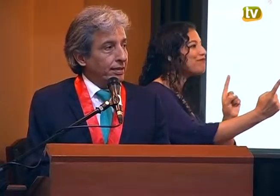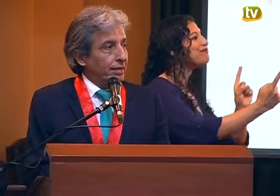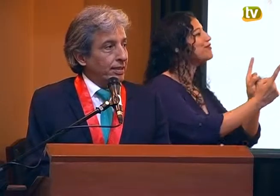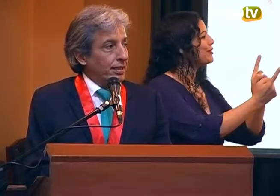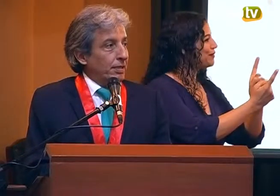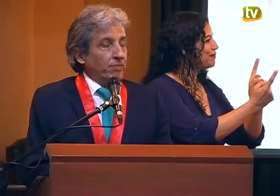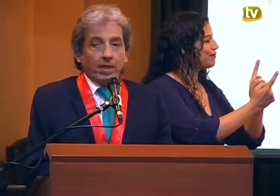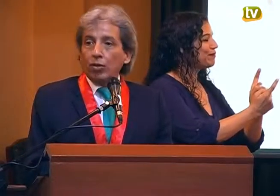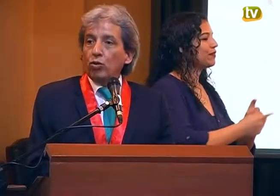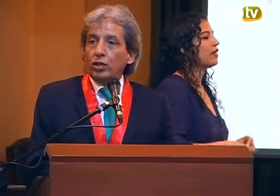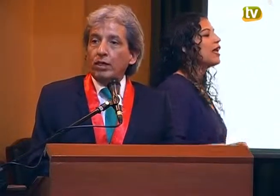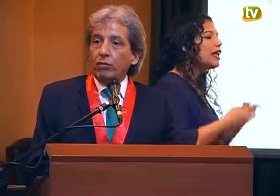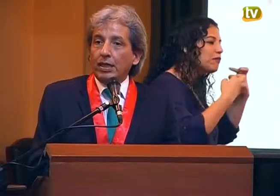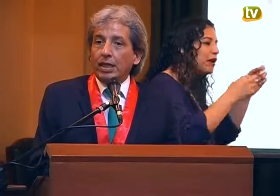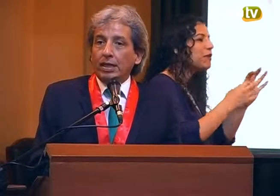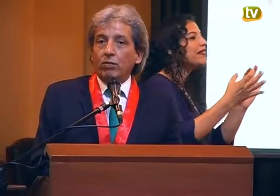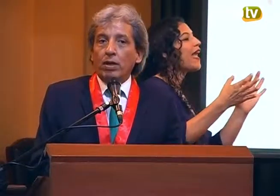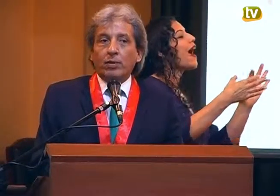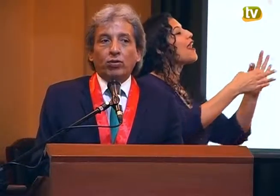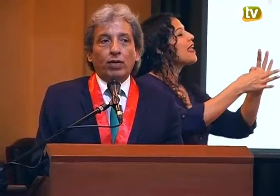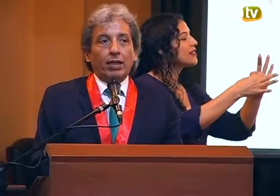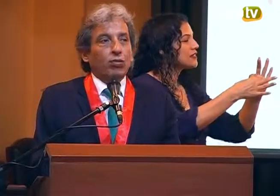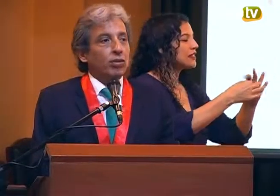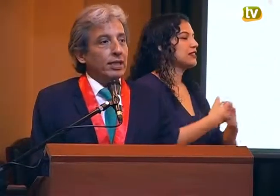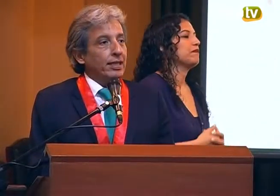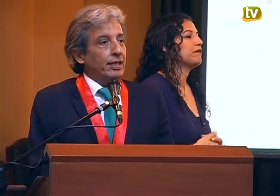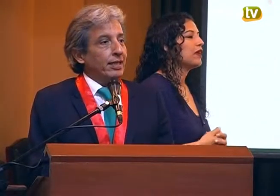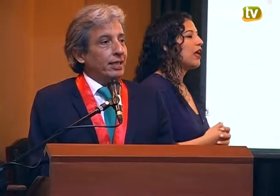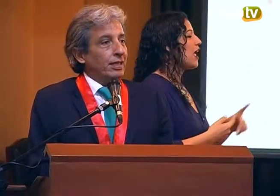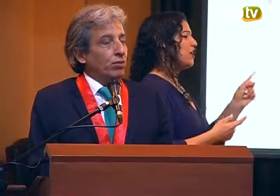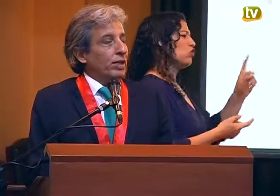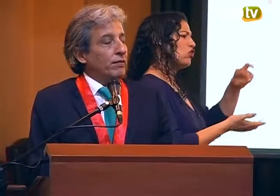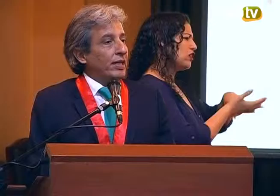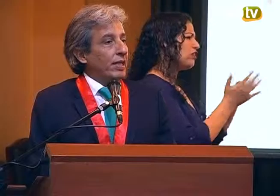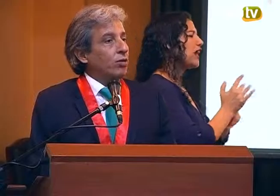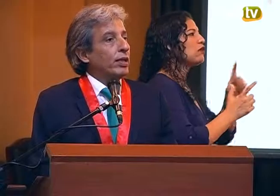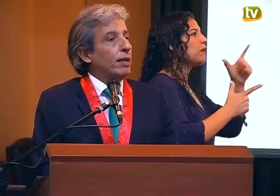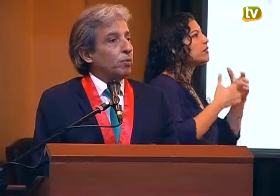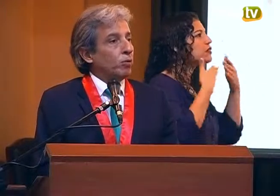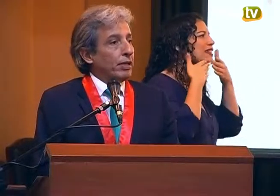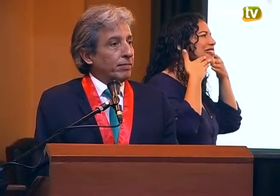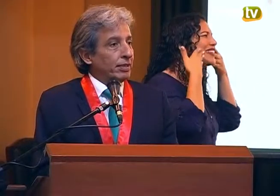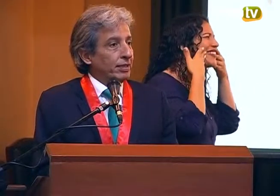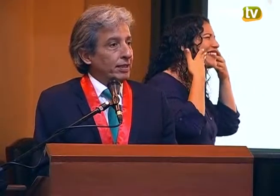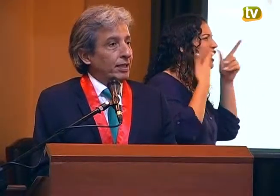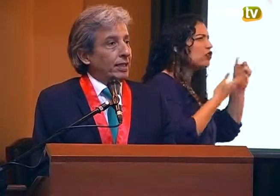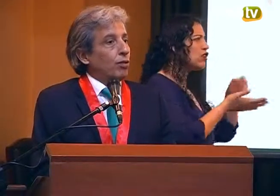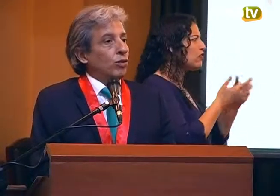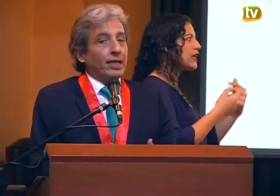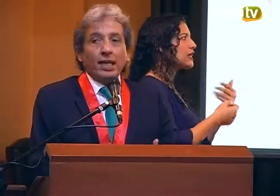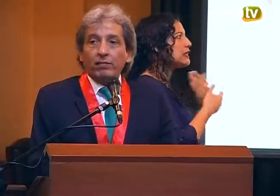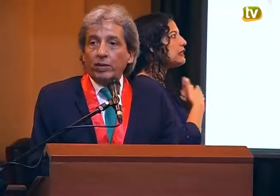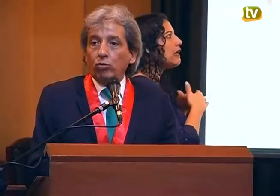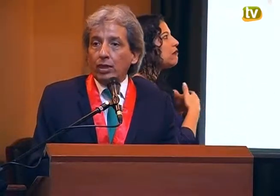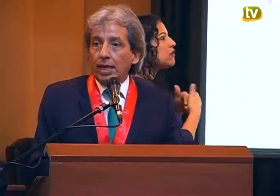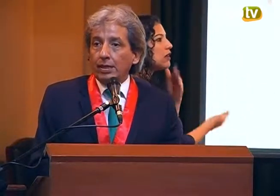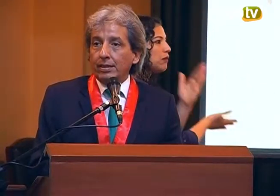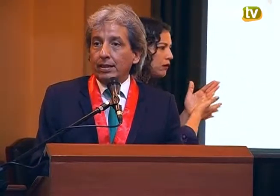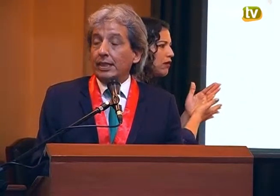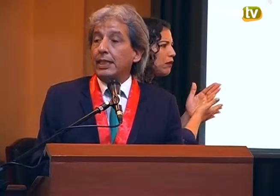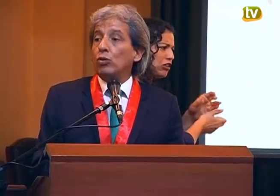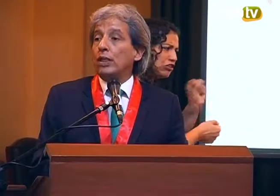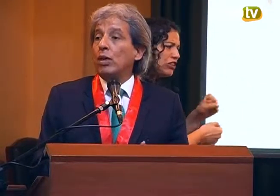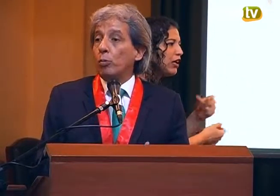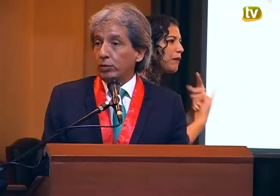alianzas. Eso no significa que una persona que sonríe, no significa que no tenga problemas, que no tenga